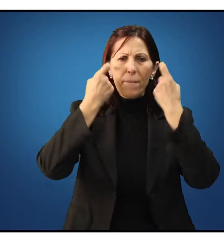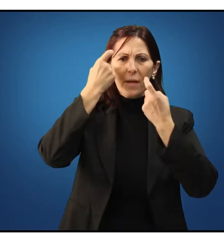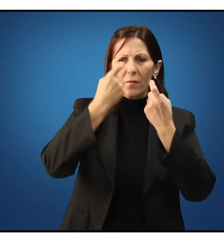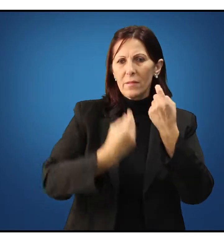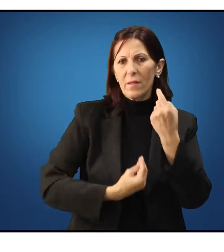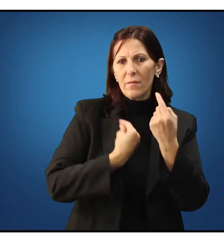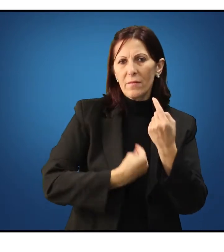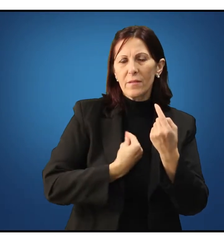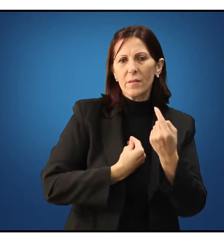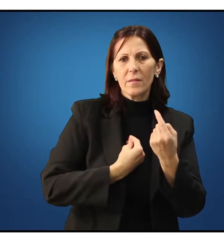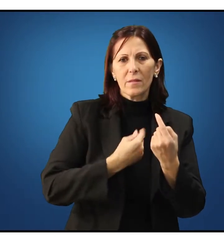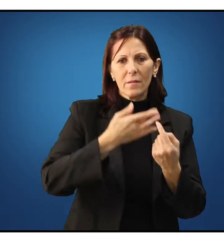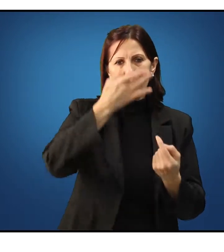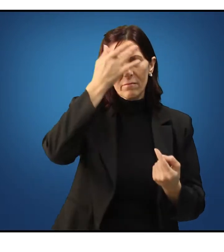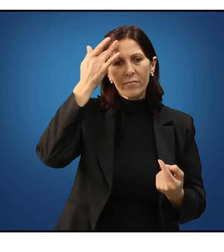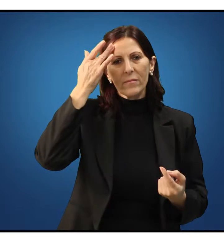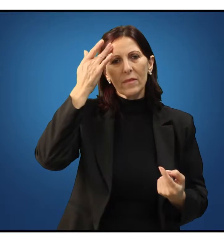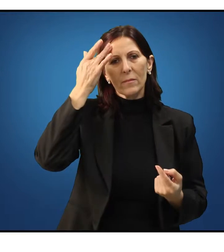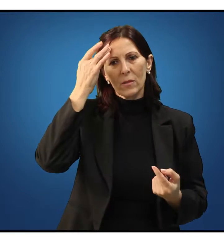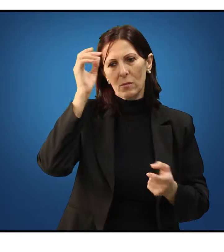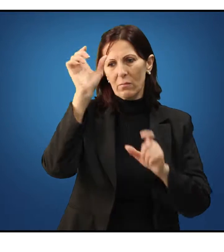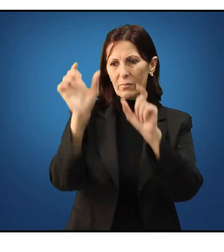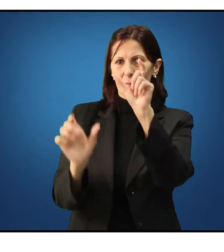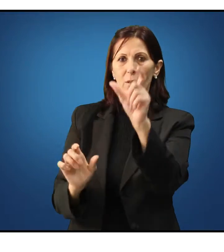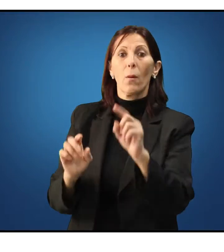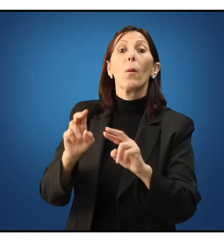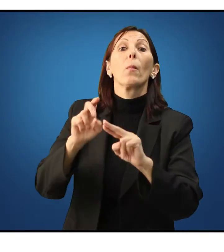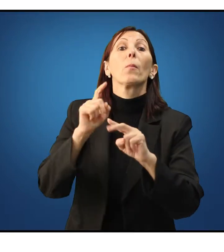espécie humana. Tudo porque